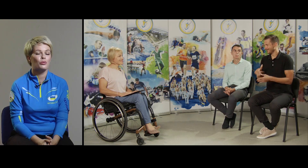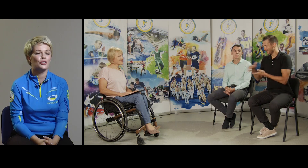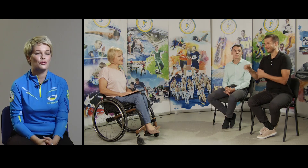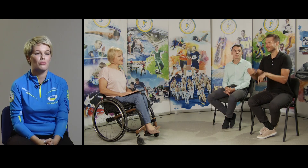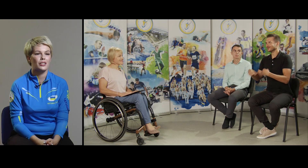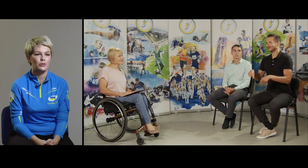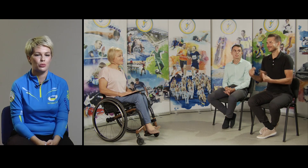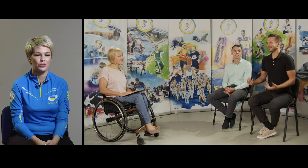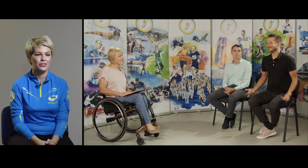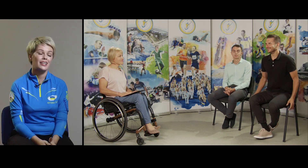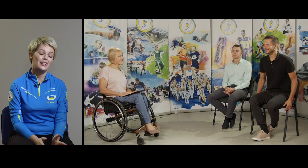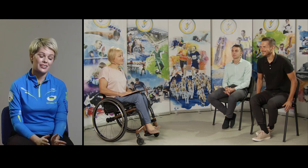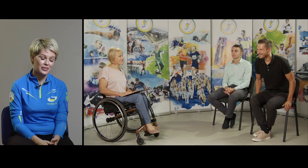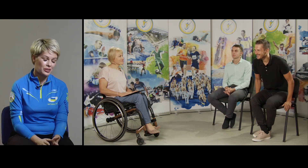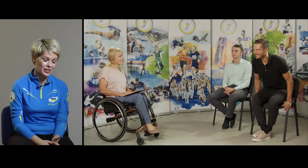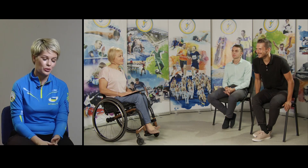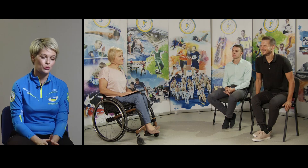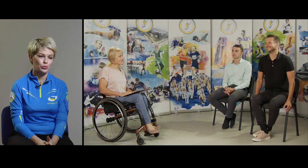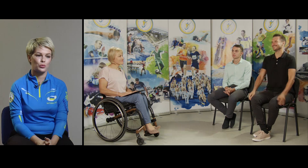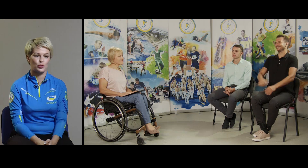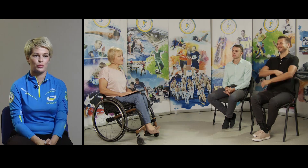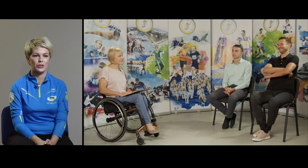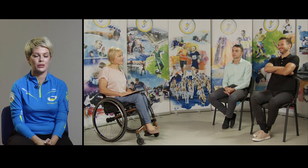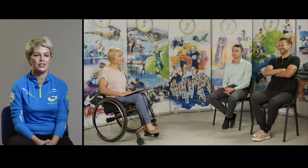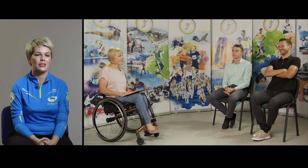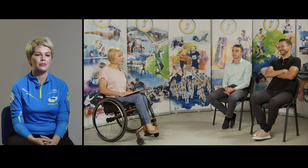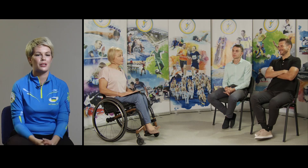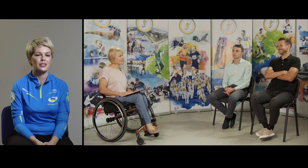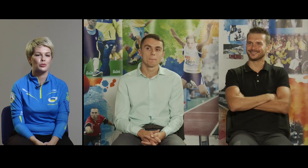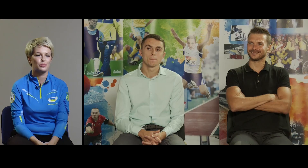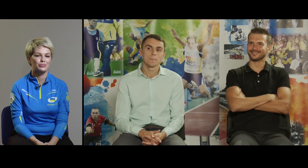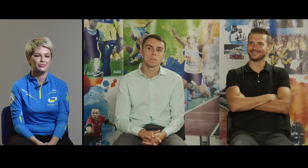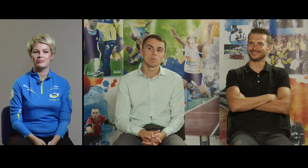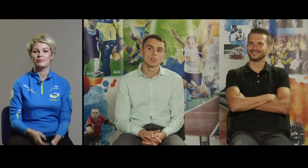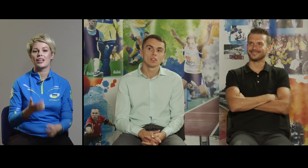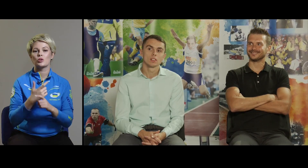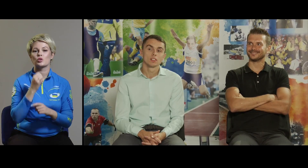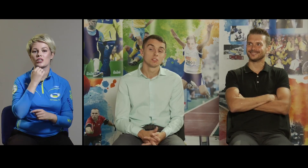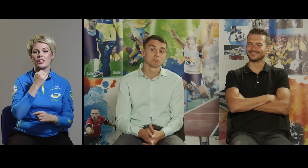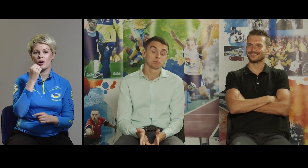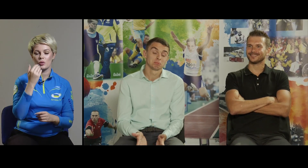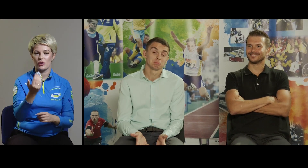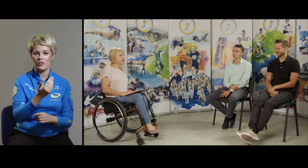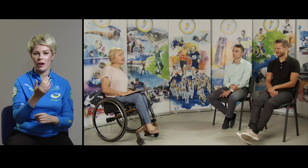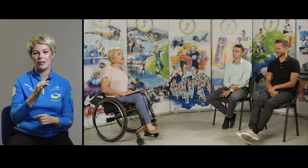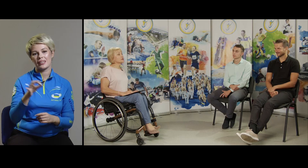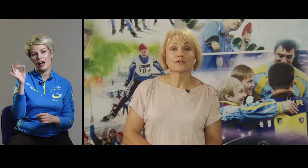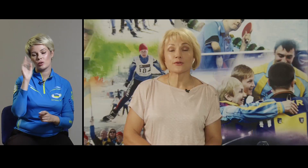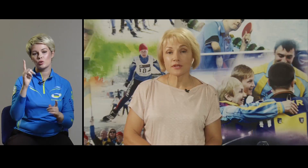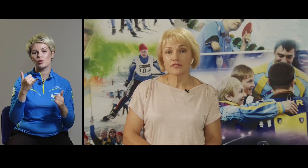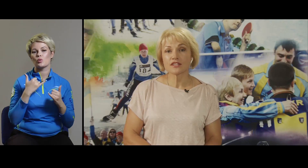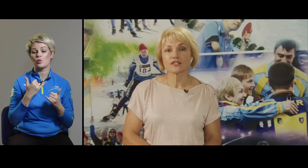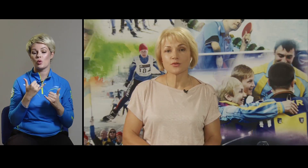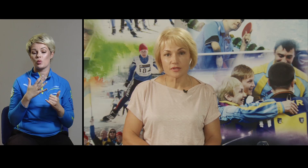отримати повністю максимум. Я йду у футбол, щоб отримати цей максимум. Дуже дякую вам. І нагадую,